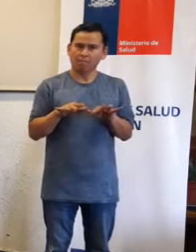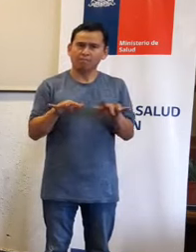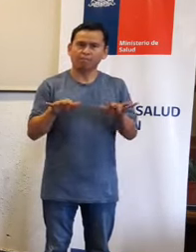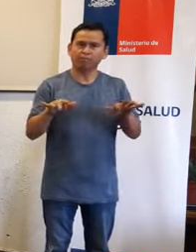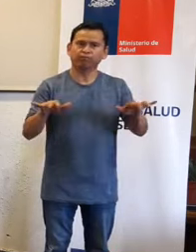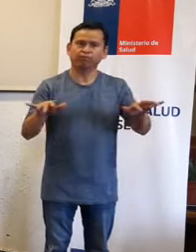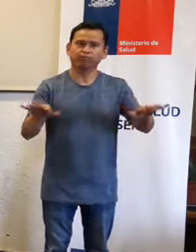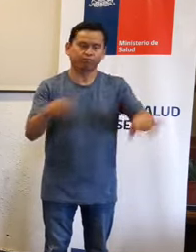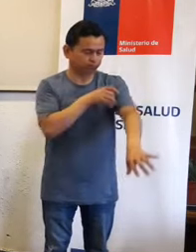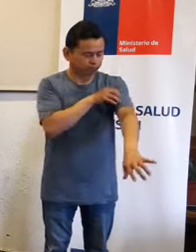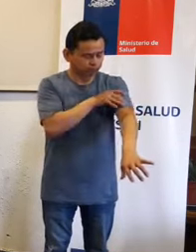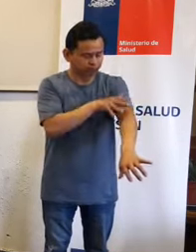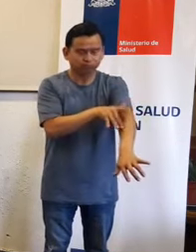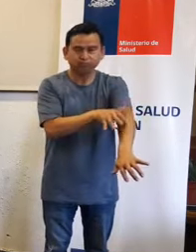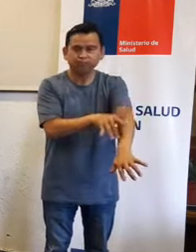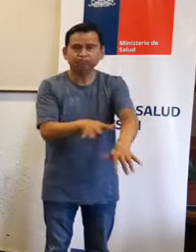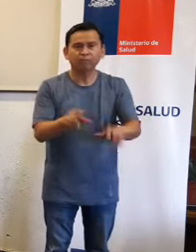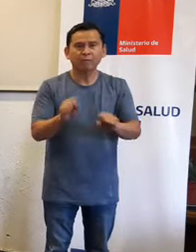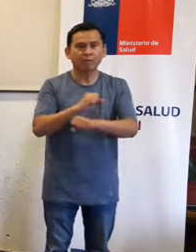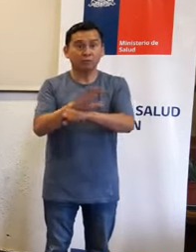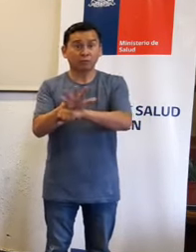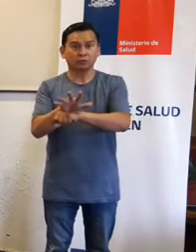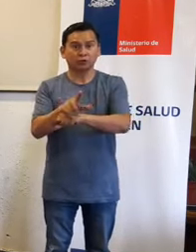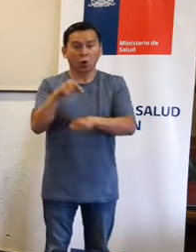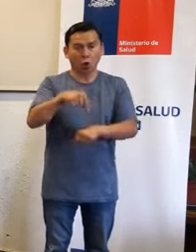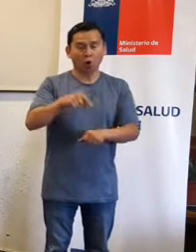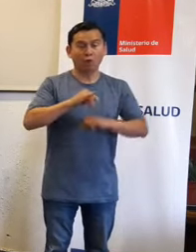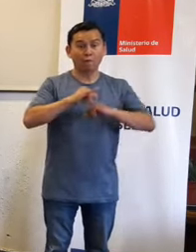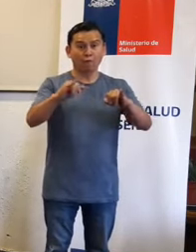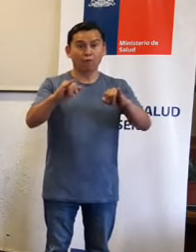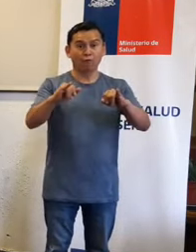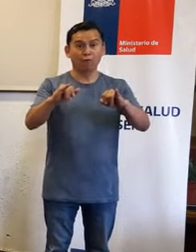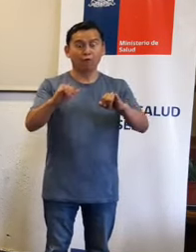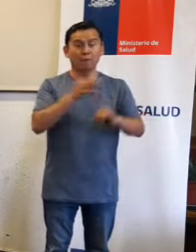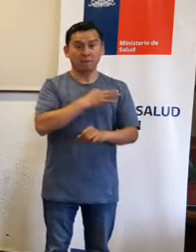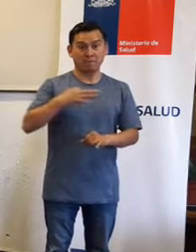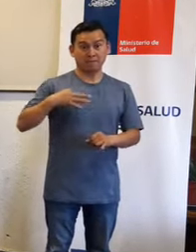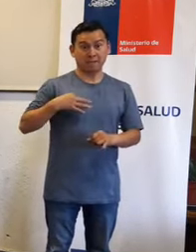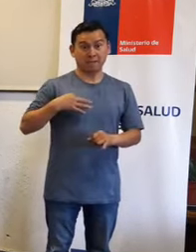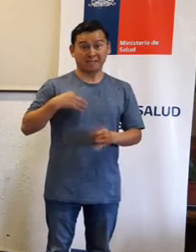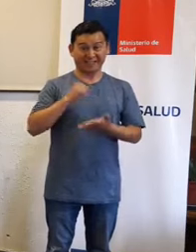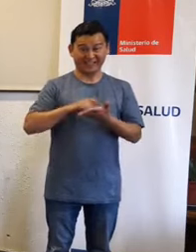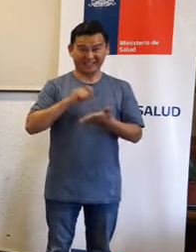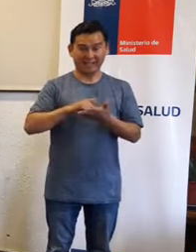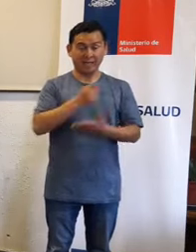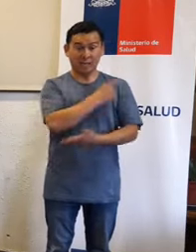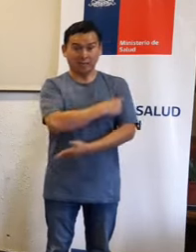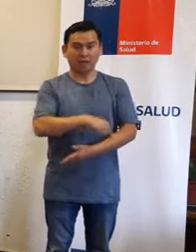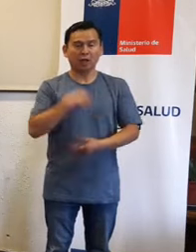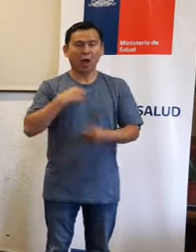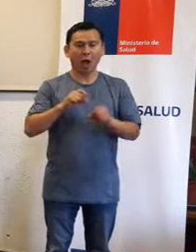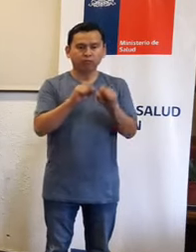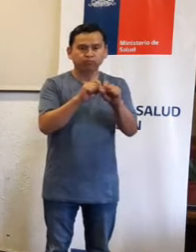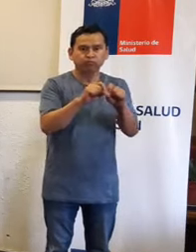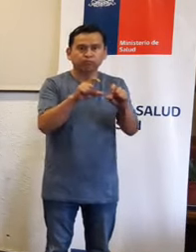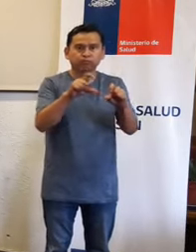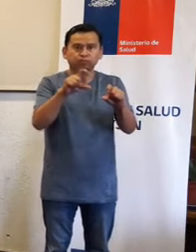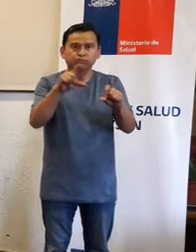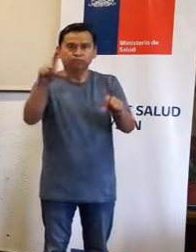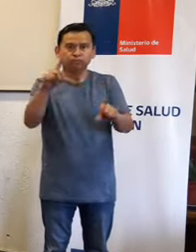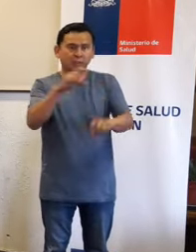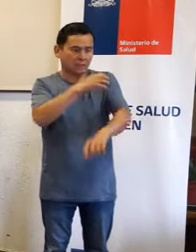de nuestro país. Hoy día pudimos ver, de acuerdo al informe entregado por el Ministro y la Subsecretaria, cómo aumentaron los casos en la mayoría